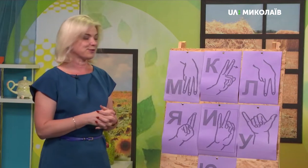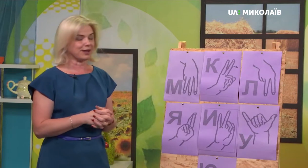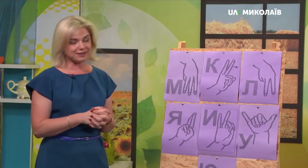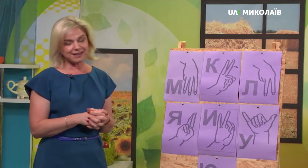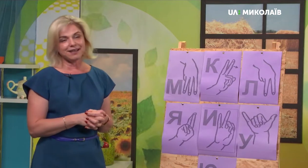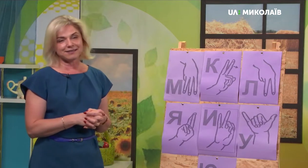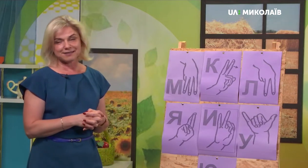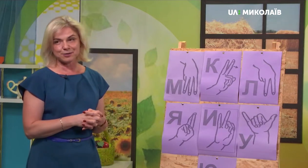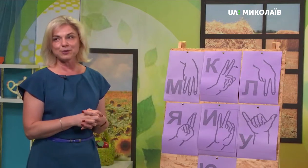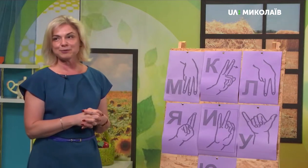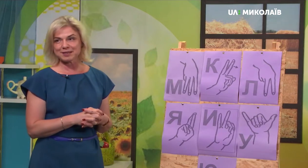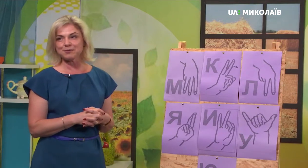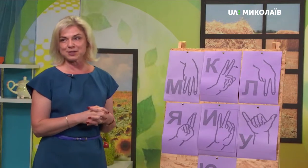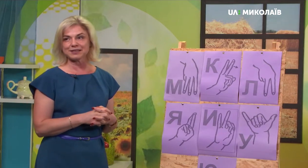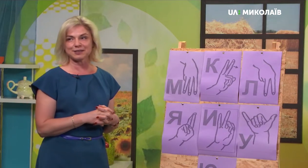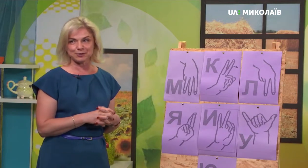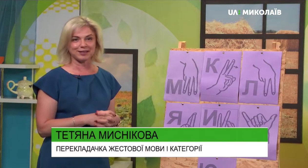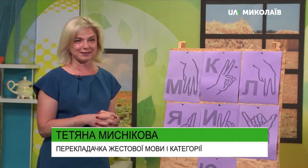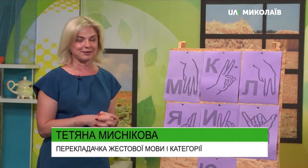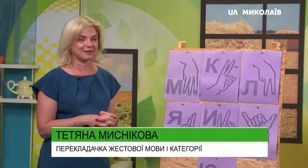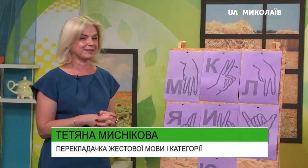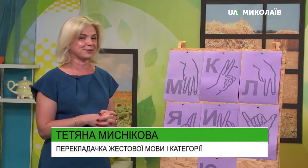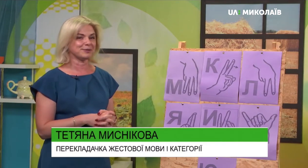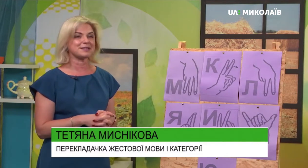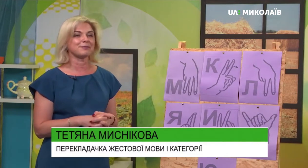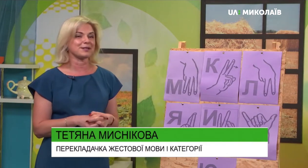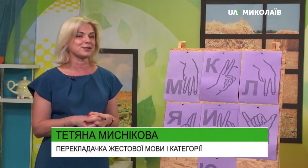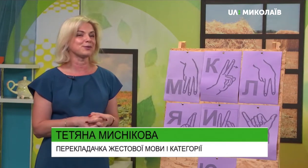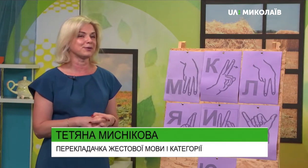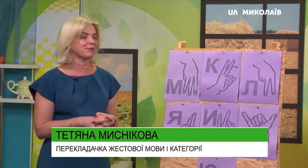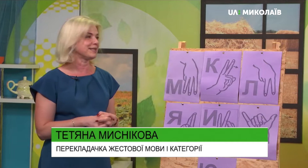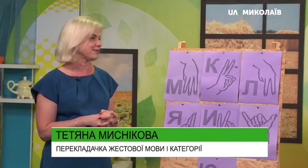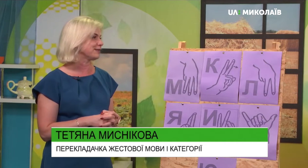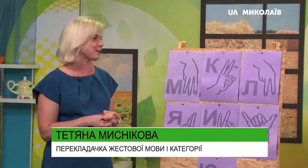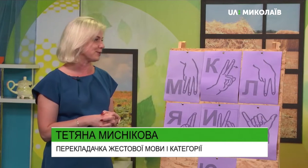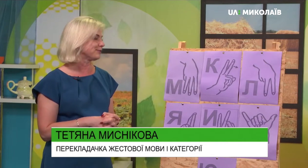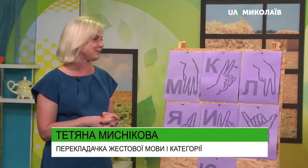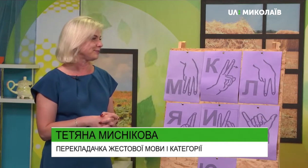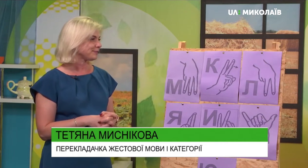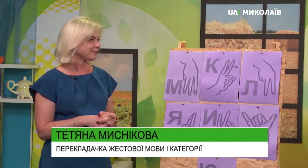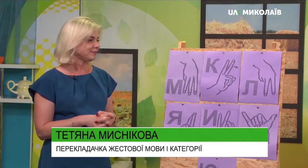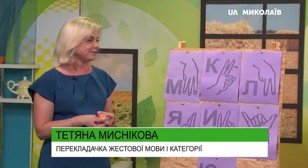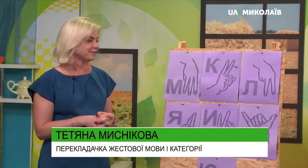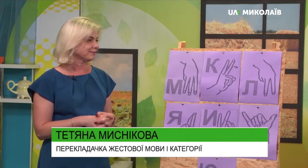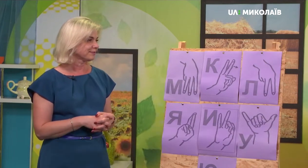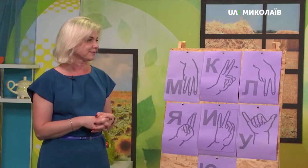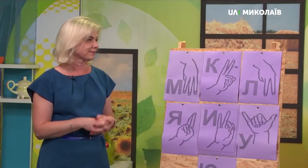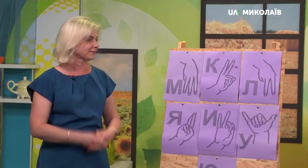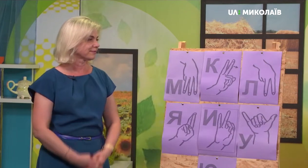але згодом це можна натренувати, таку пластику пальців та рук. Власне, давайте все